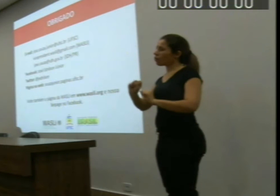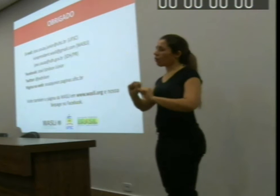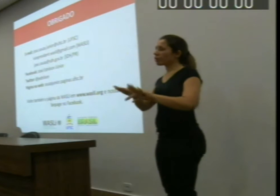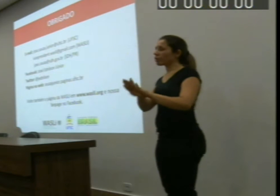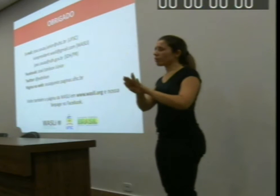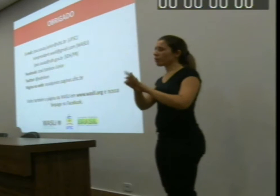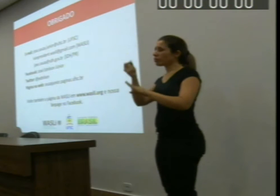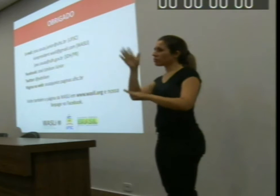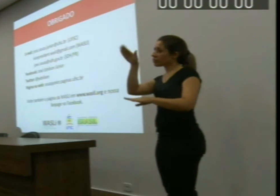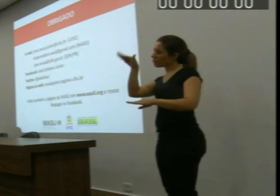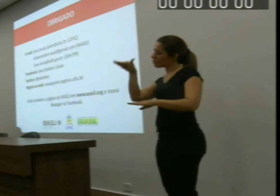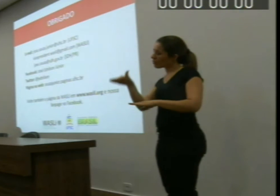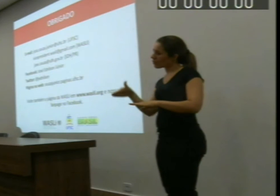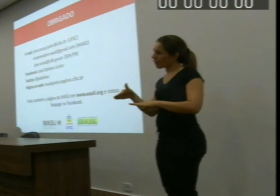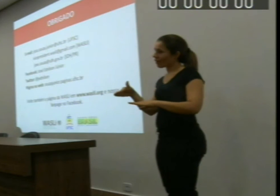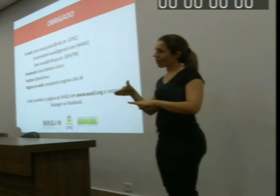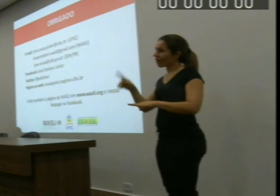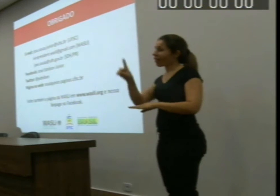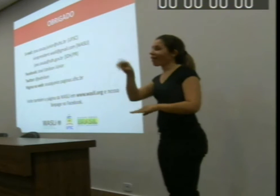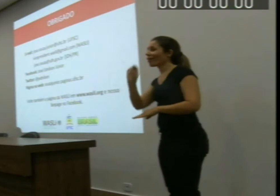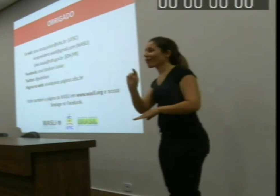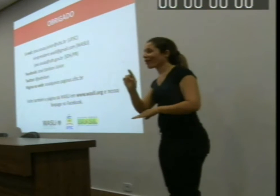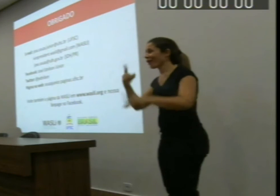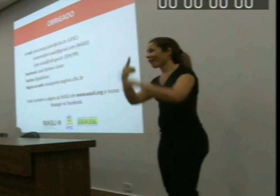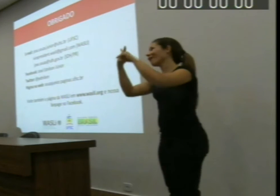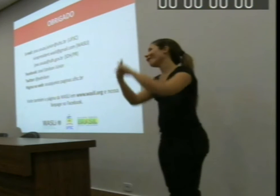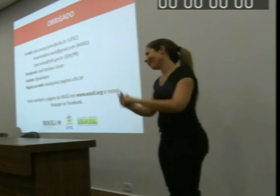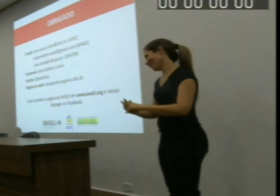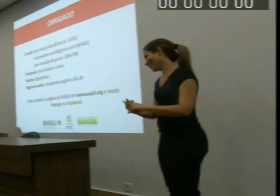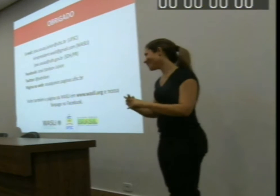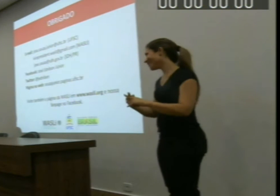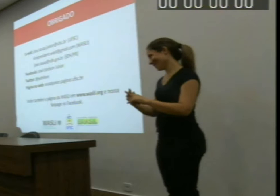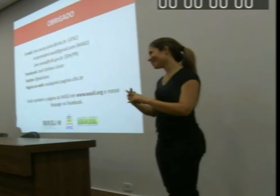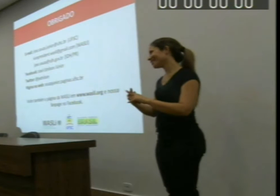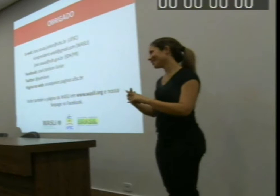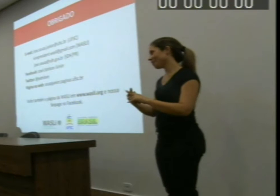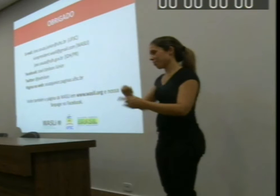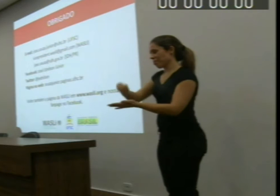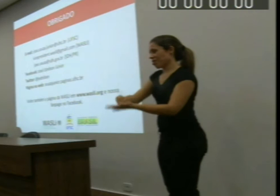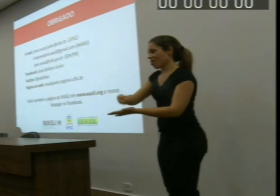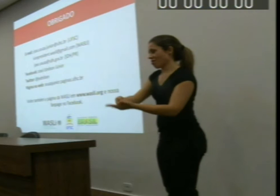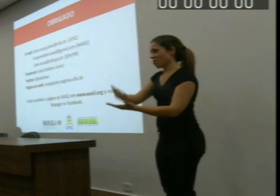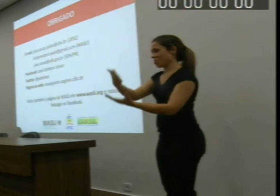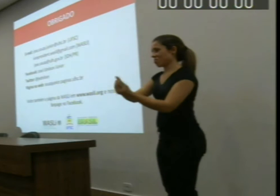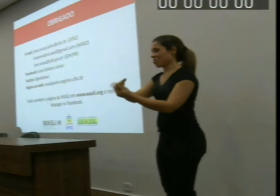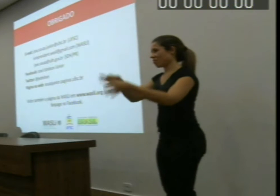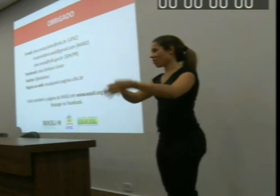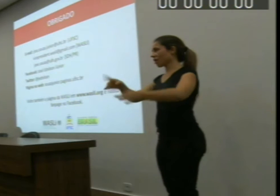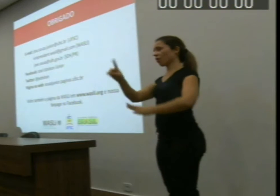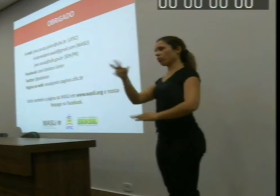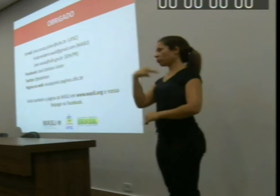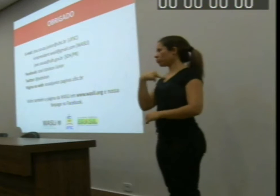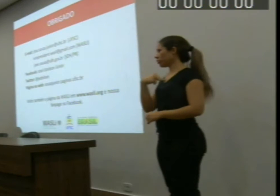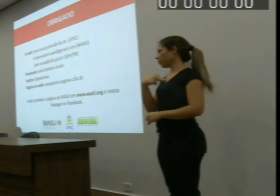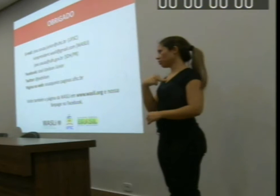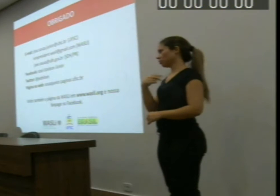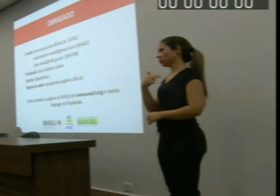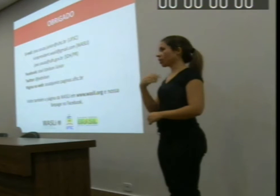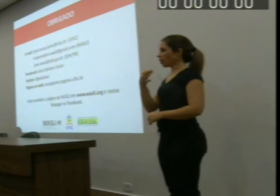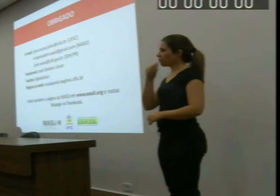concorrência né Isso é a livre concorrência você não é não pode ser ido por isso ao meu